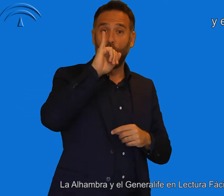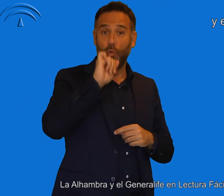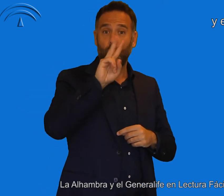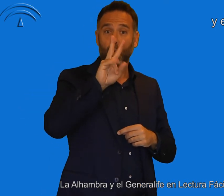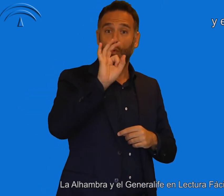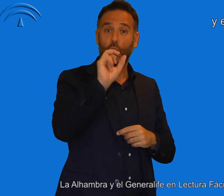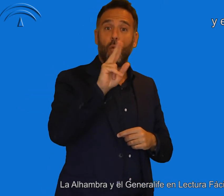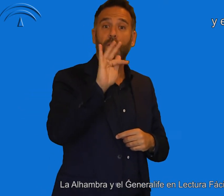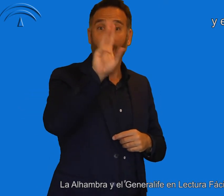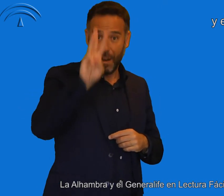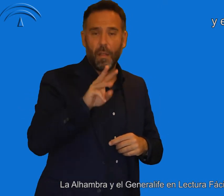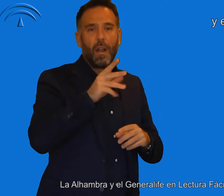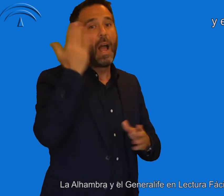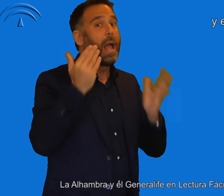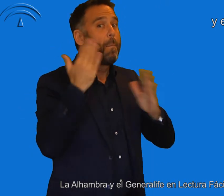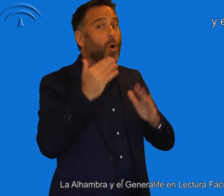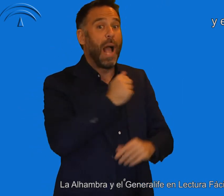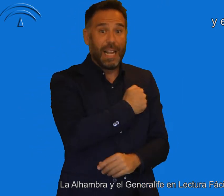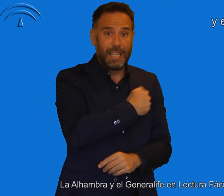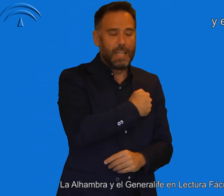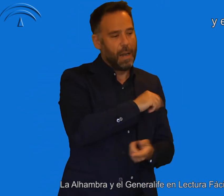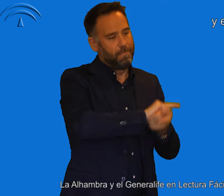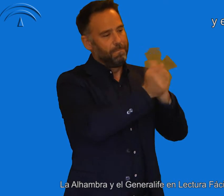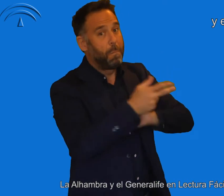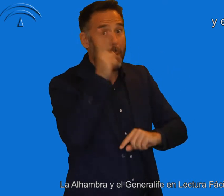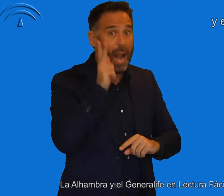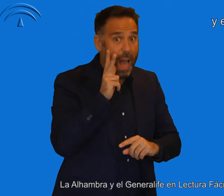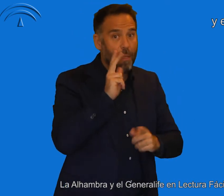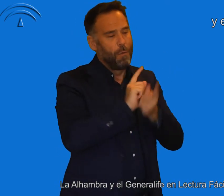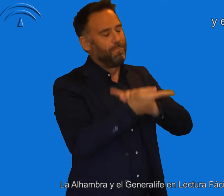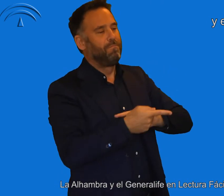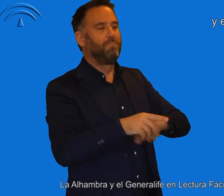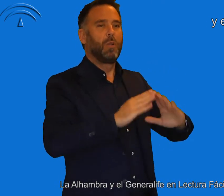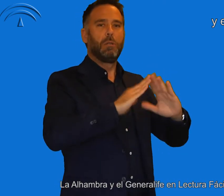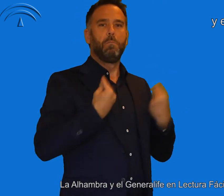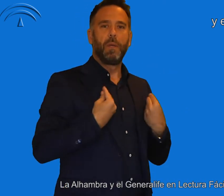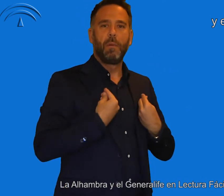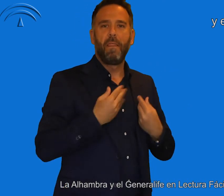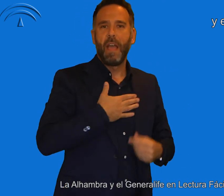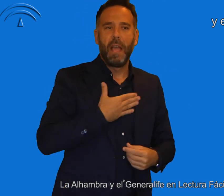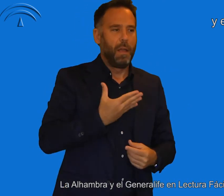parte alta de los jardines. En época cristiana, el palacio fue residencia de los